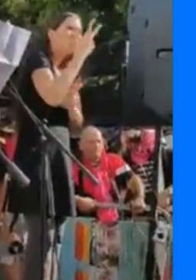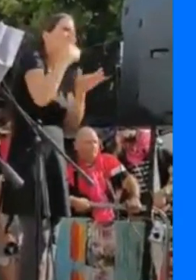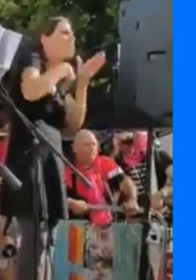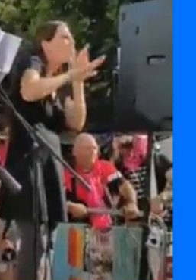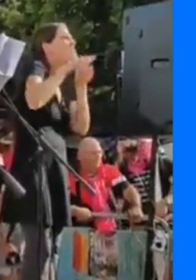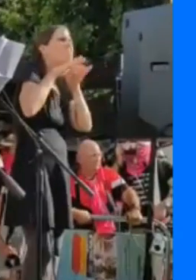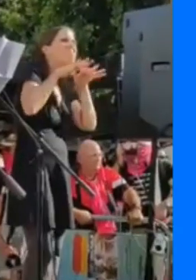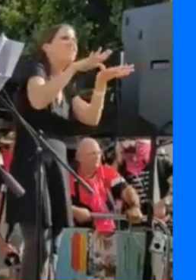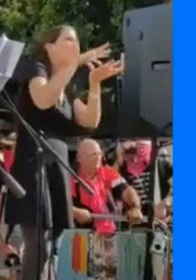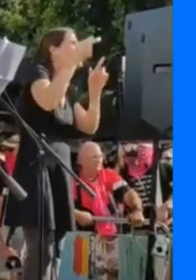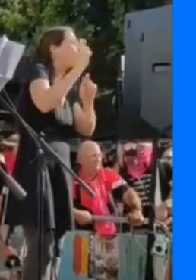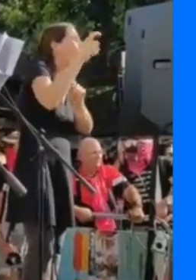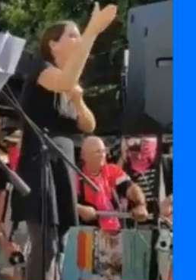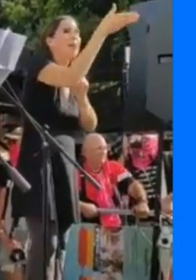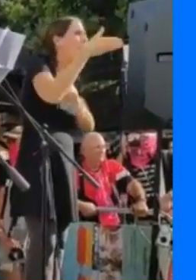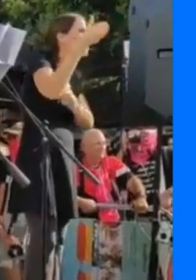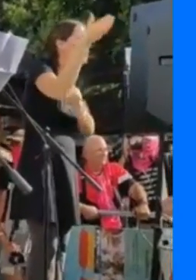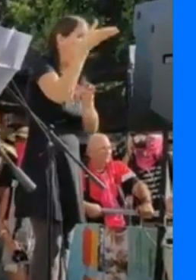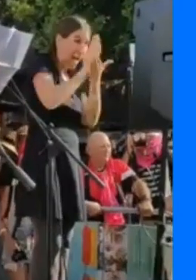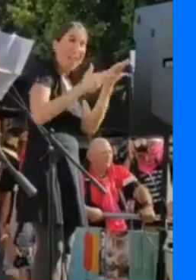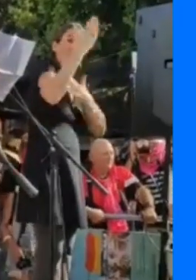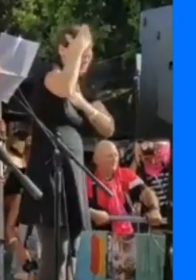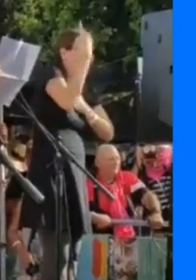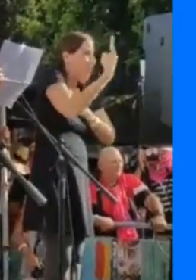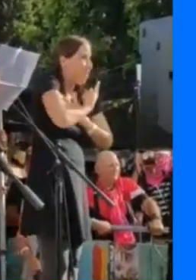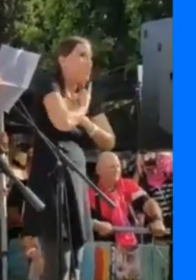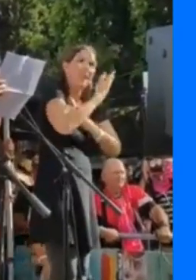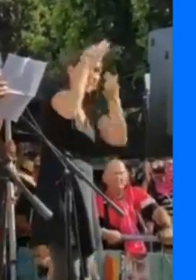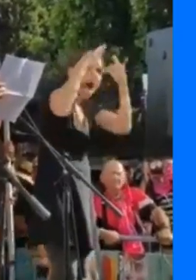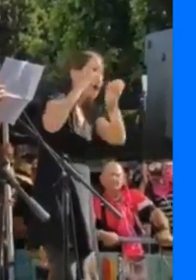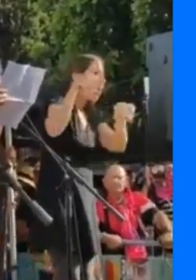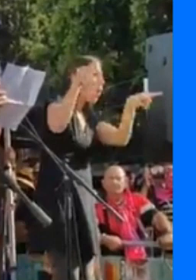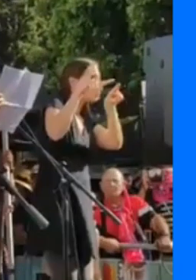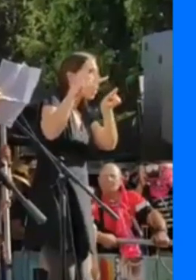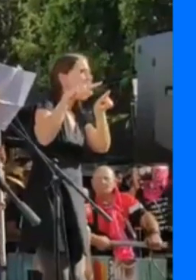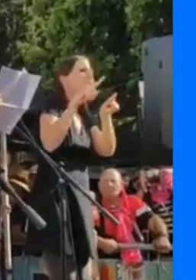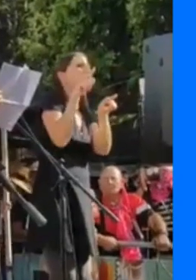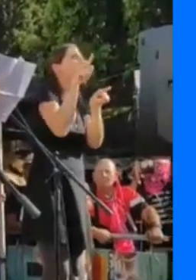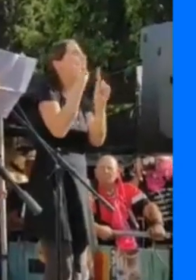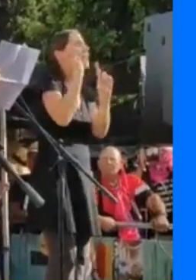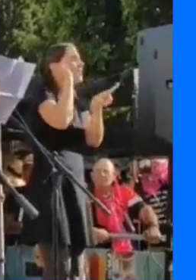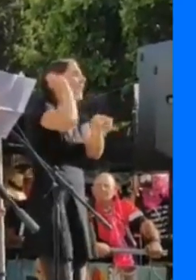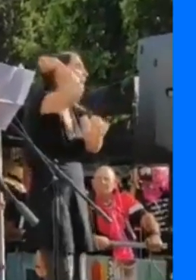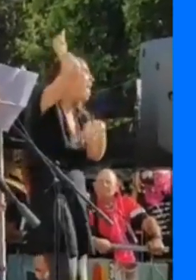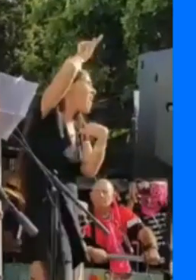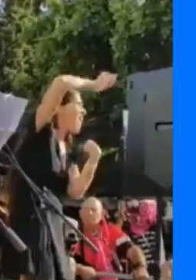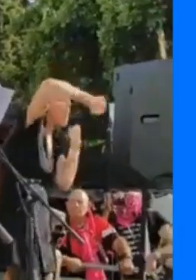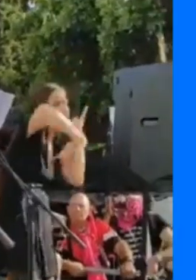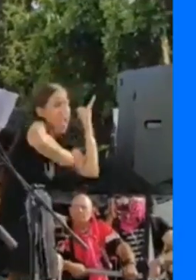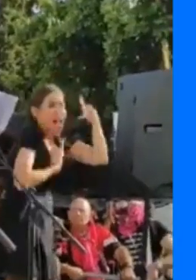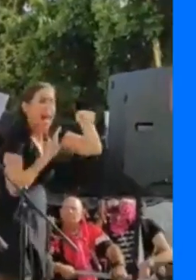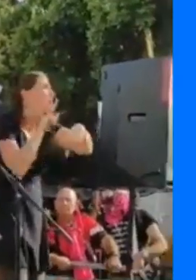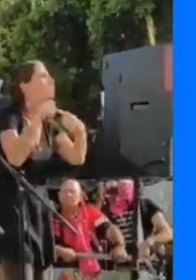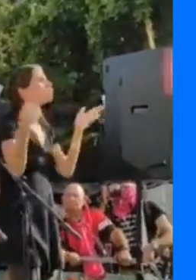ממניין שופטים, שאת חלקם אני מכיר אישית ומעריך אותם, שהתפתלו והסתבכו